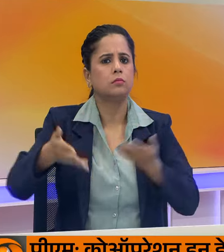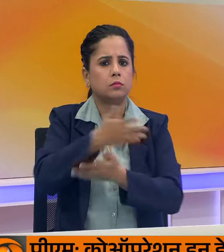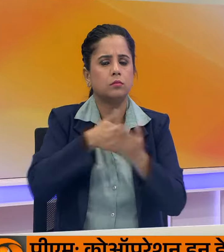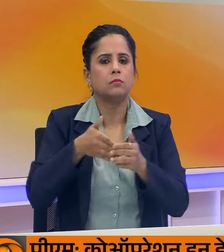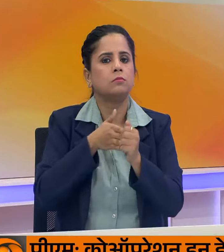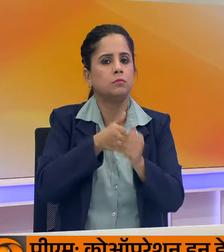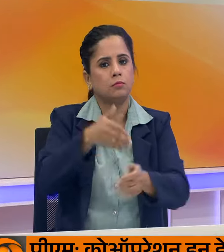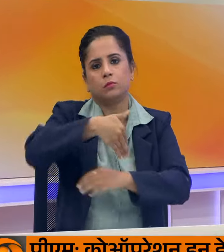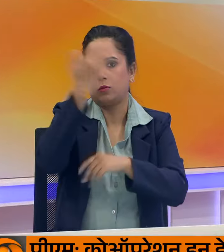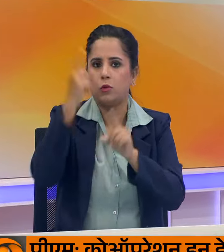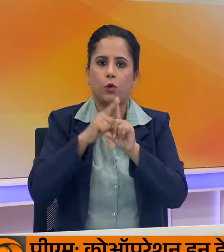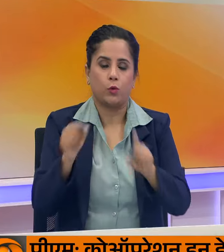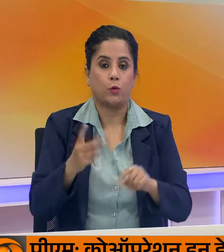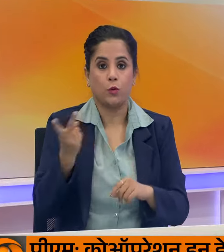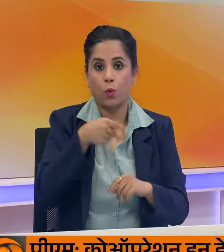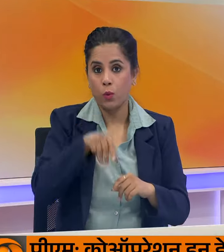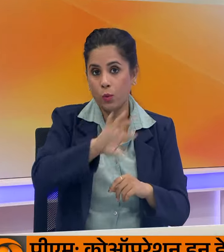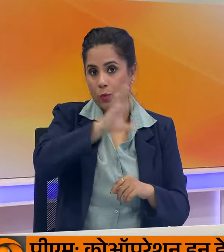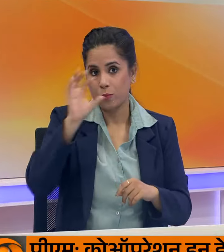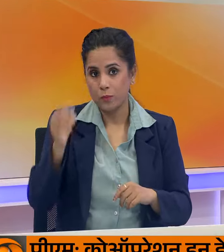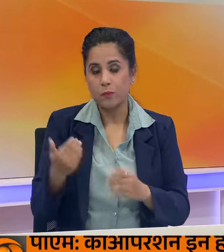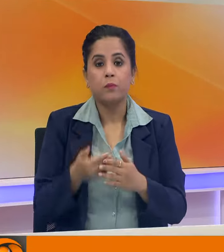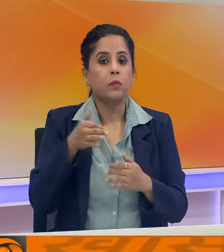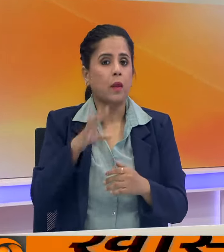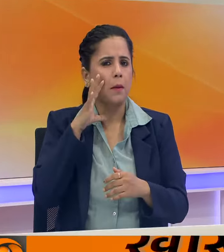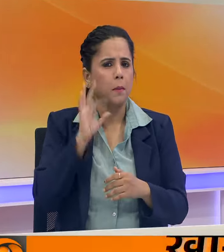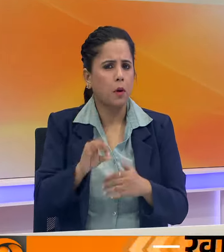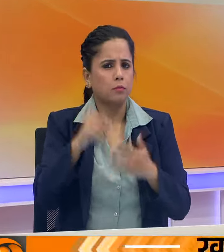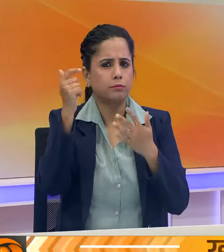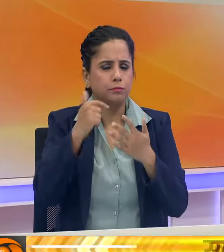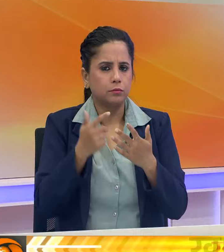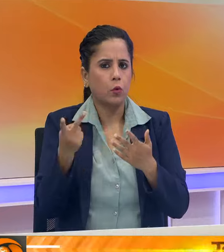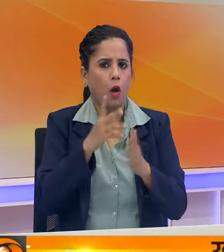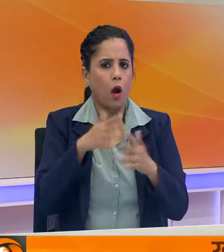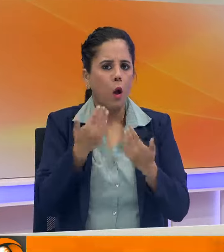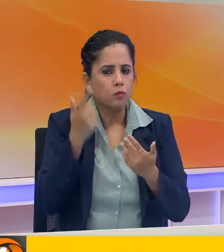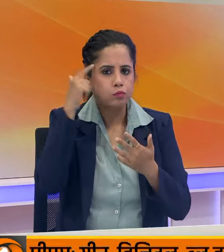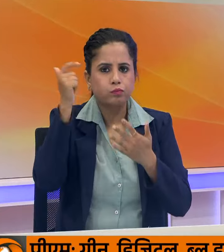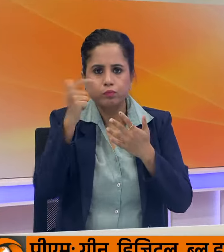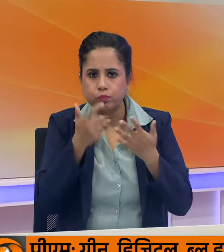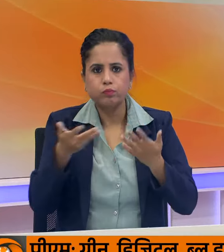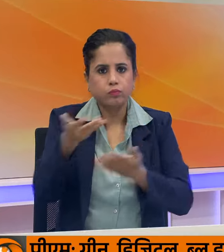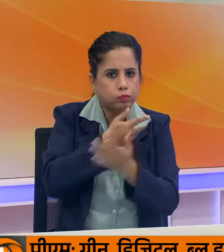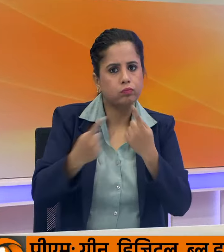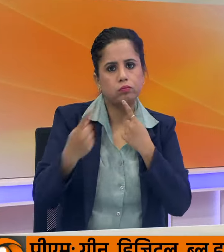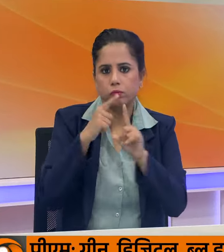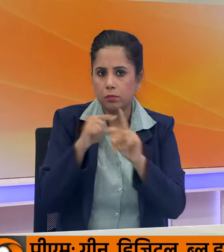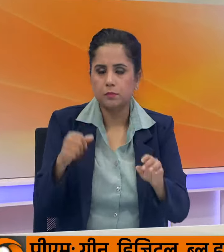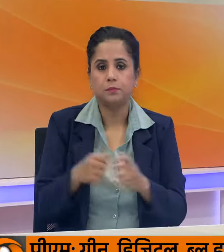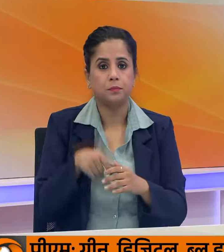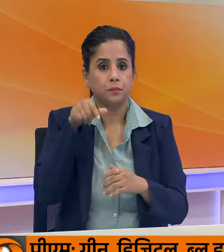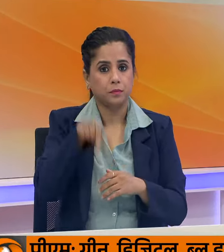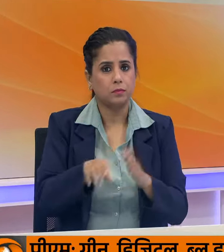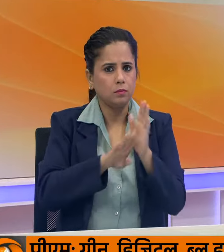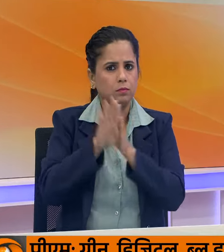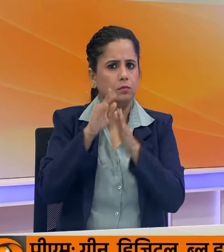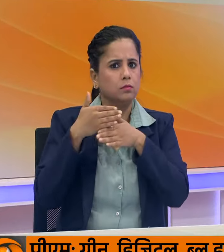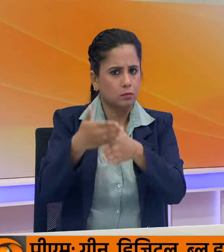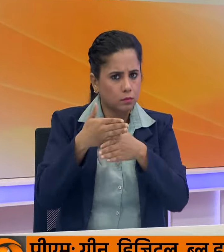नेतृत्व किया दोनों देशों के बीच महत्त्वपूर्ण द्विपक्षीय मुद्दों पर चर्चा हुई उनमें विकास